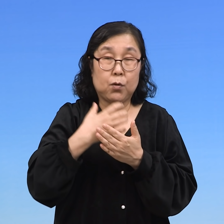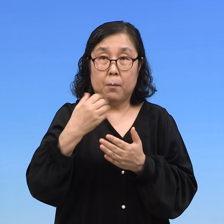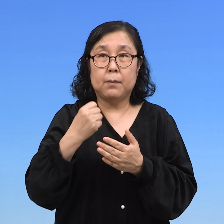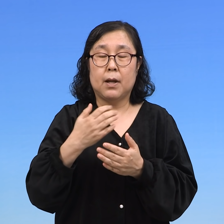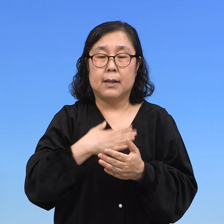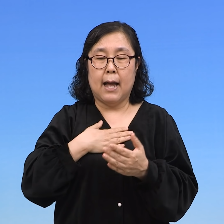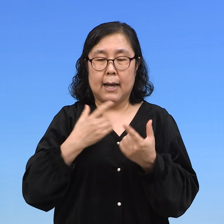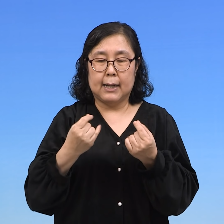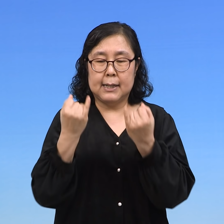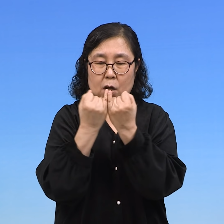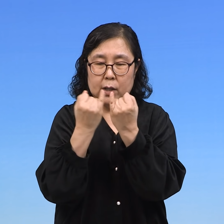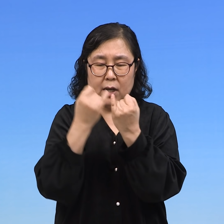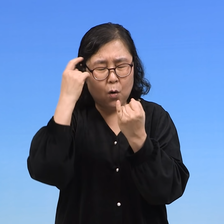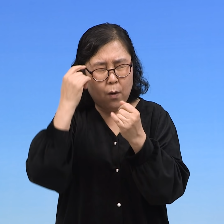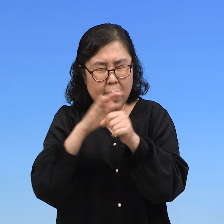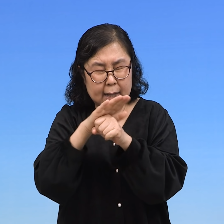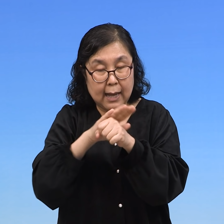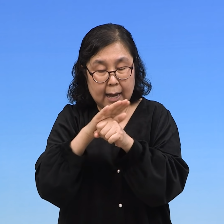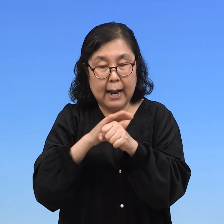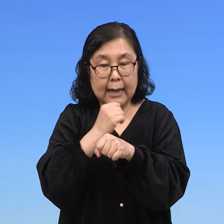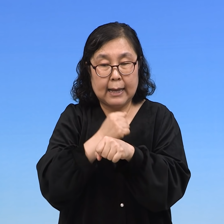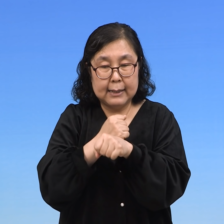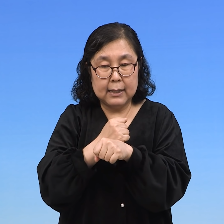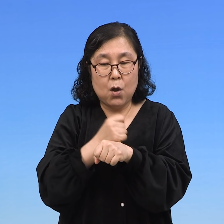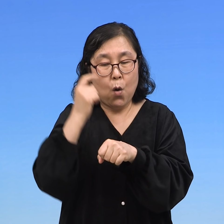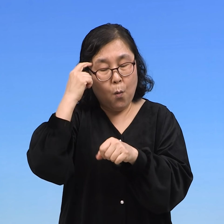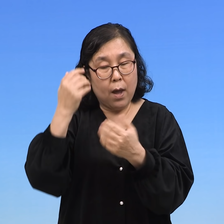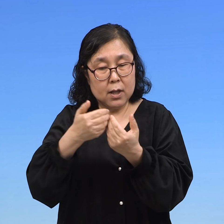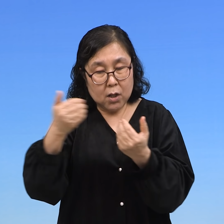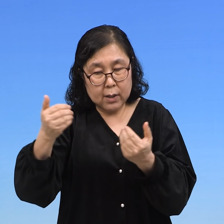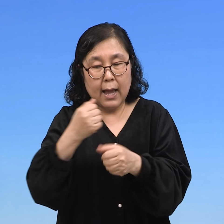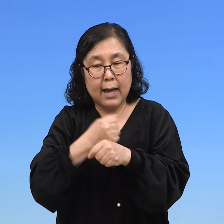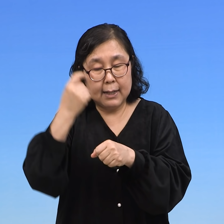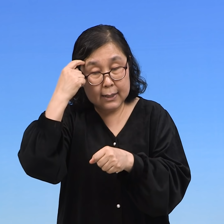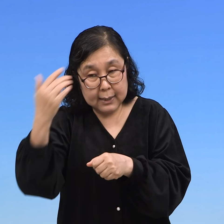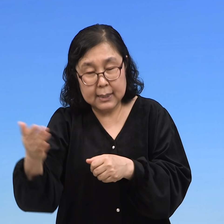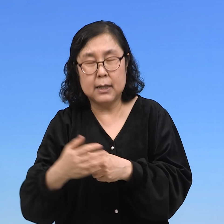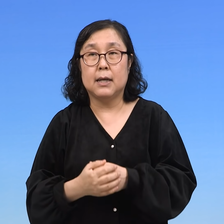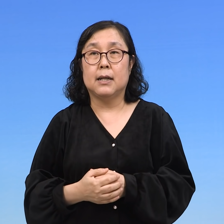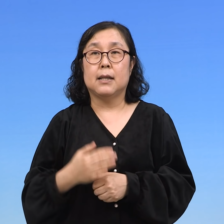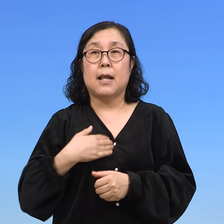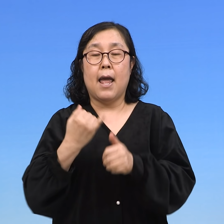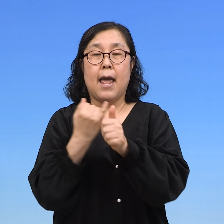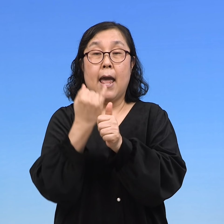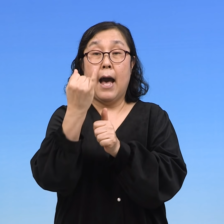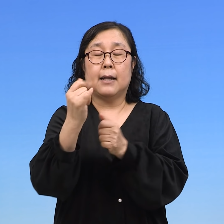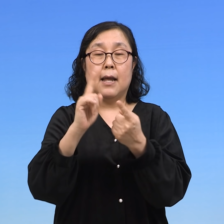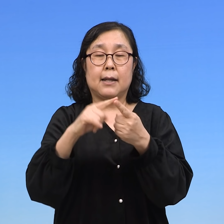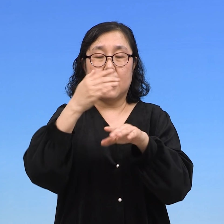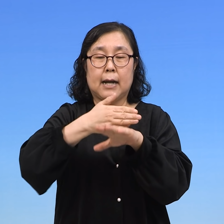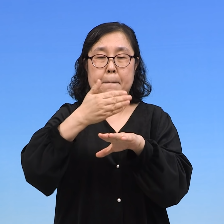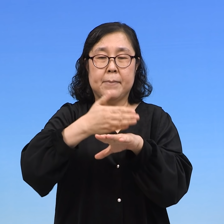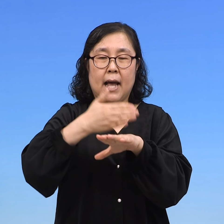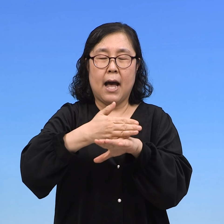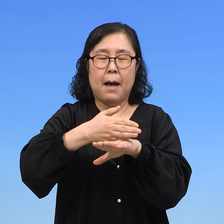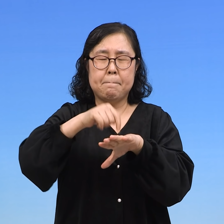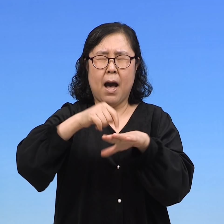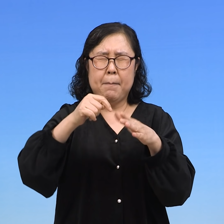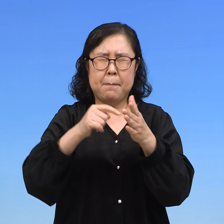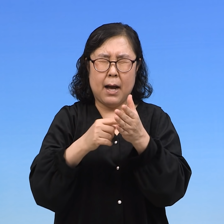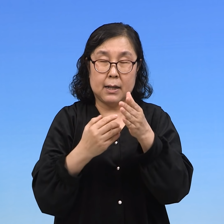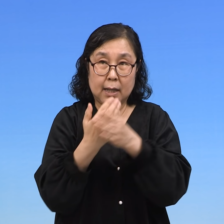중에 나 같은 여자를 왜 사랑했는지 왜 떠나야 했는지 그런데 제 아내에 대한 감사가 확 밀려오는